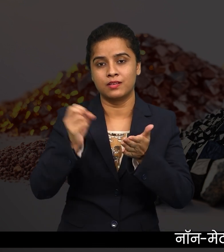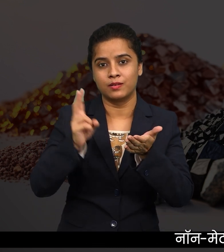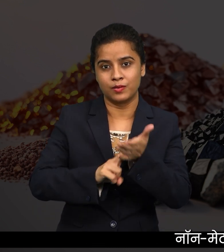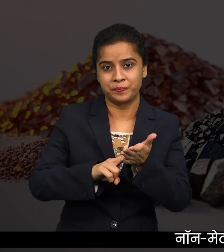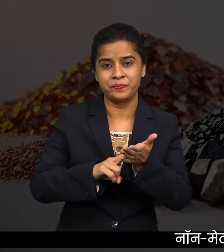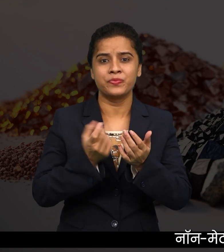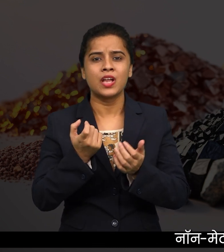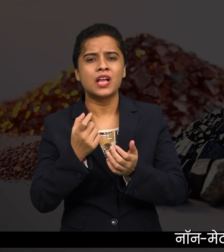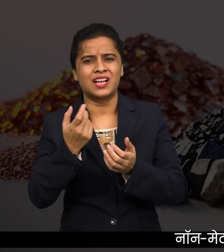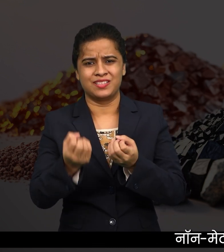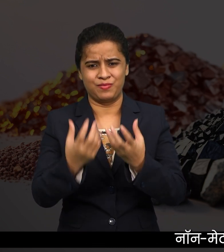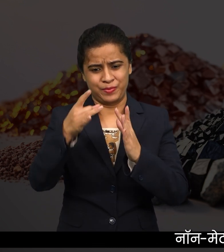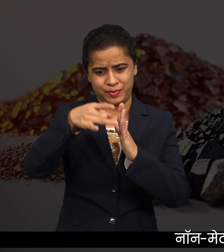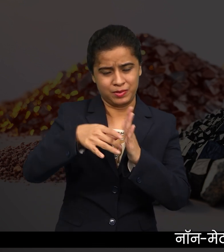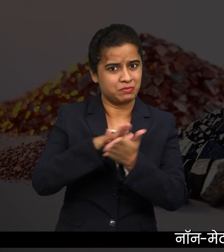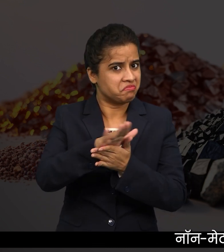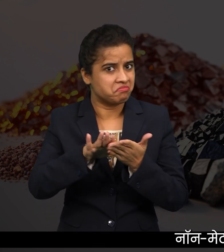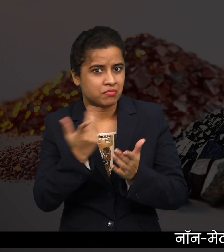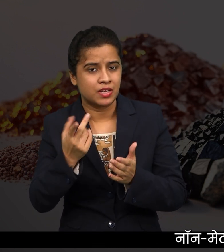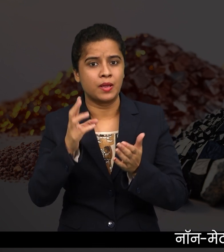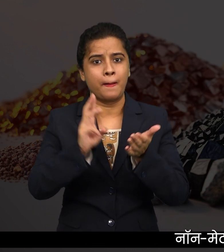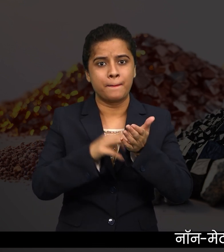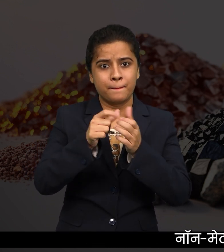नॉन मेटलमध्ये लवचिकता नसतो.